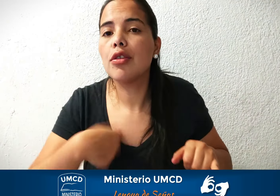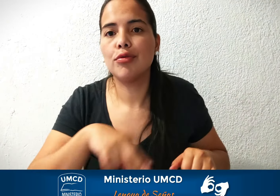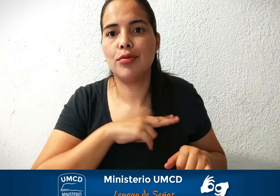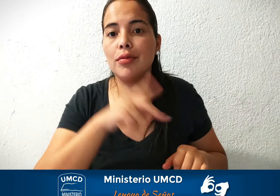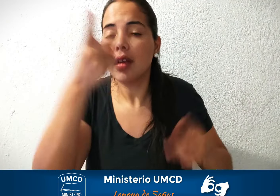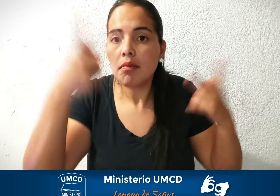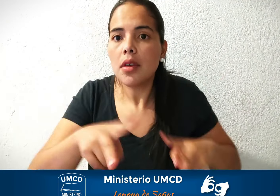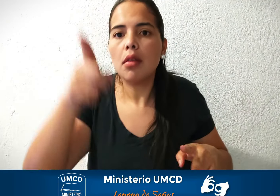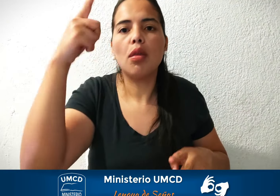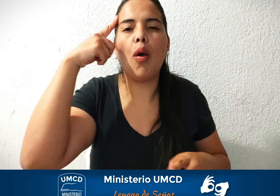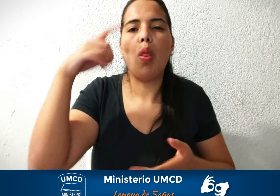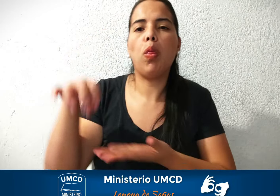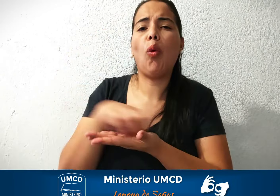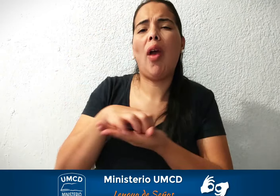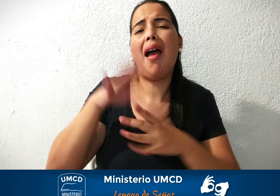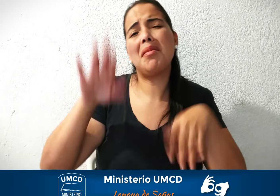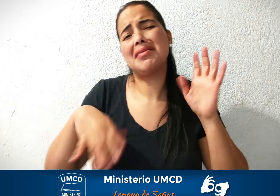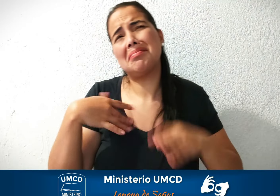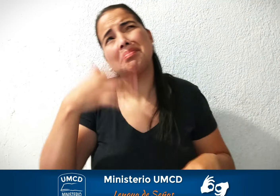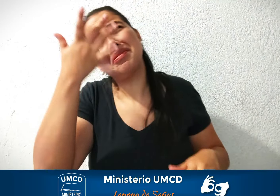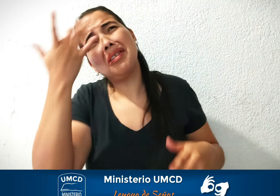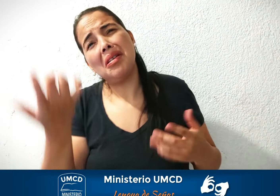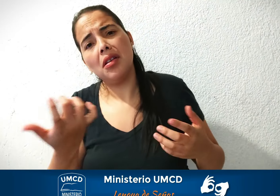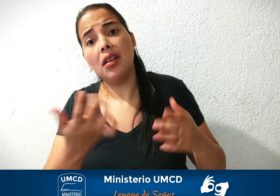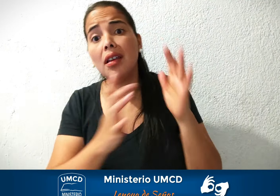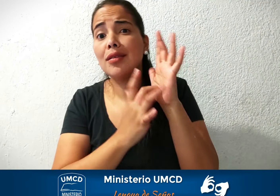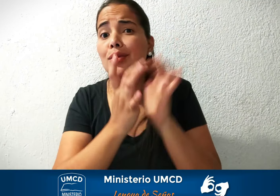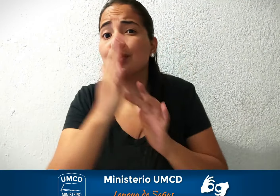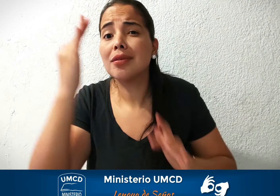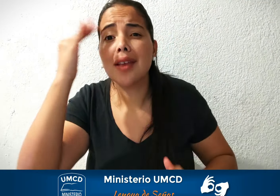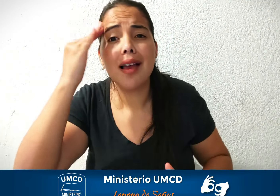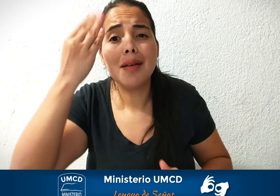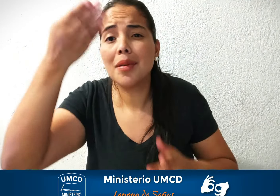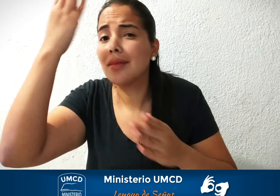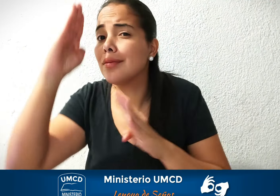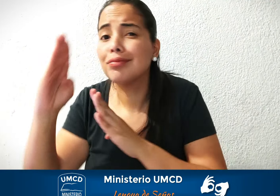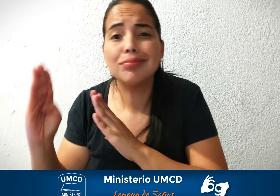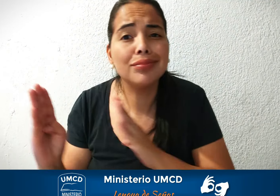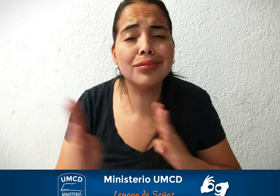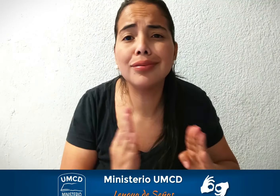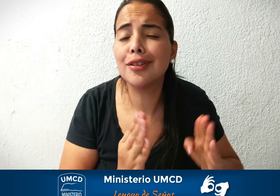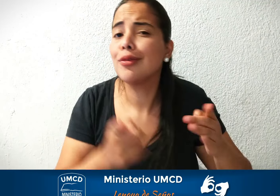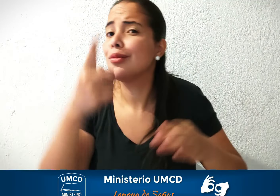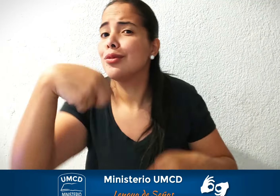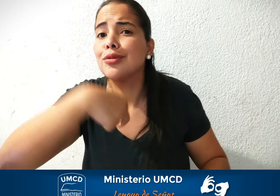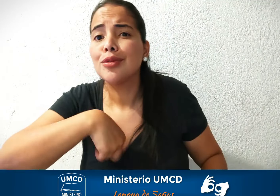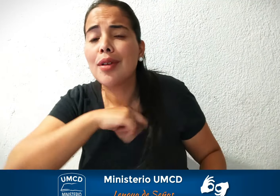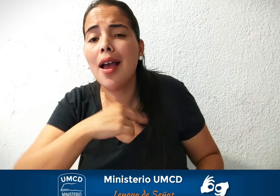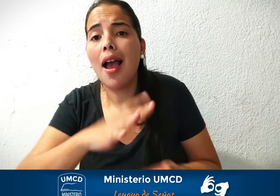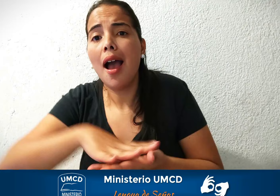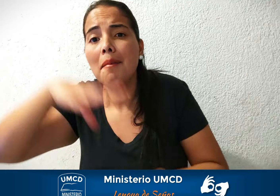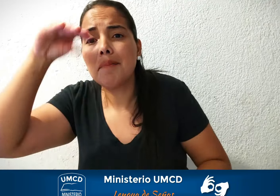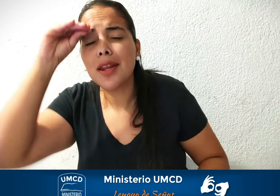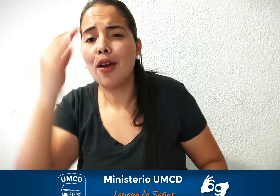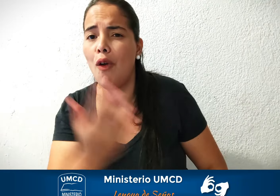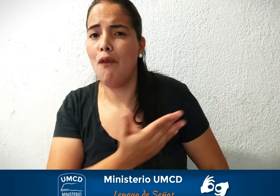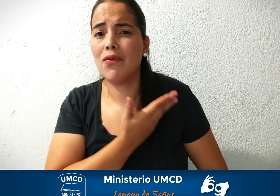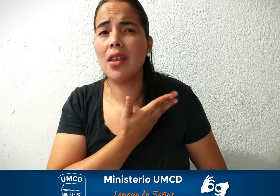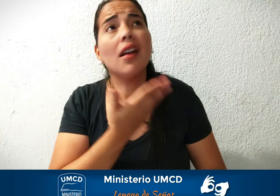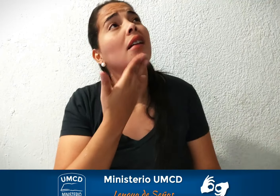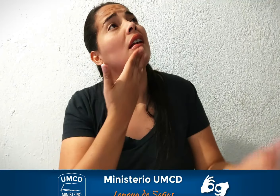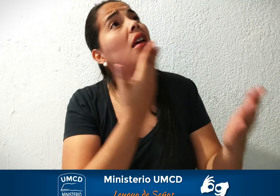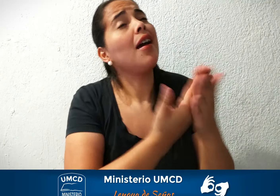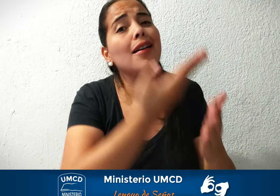esto no quedara duda de que Cristo era el Hijo de Dios, era el enviado de Dios y era